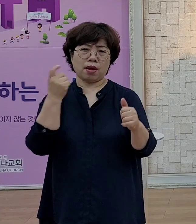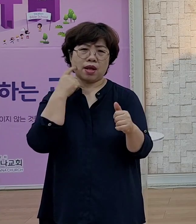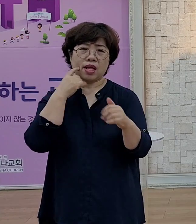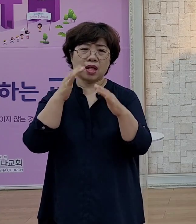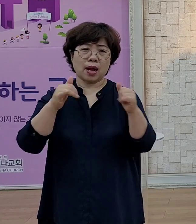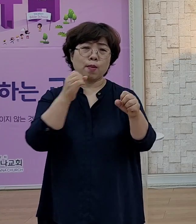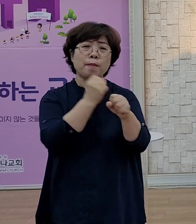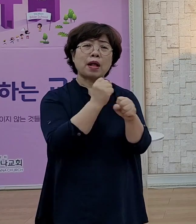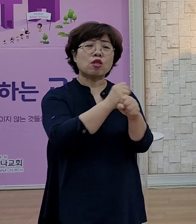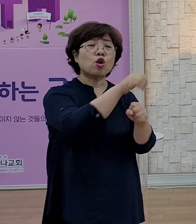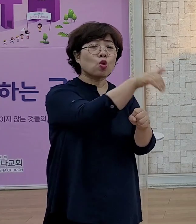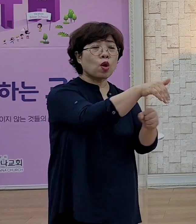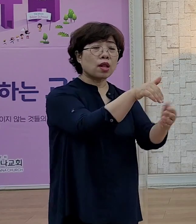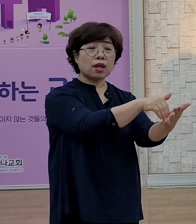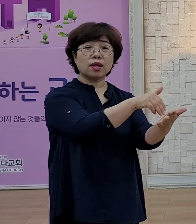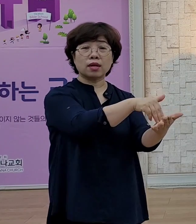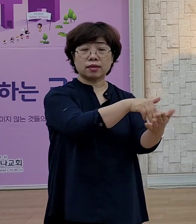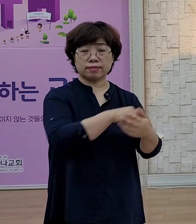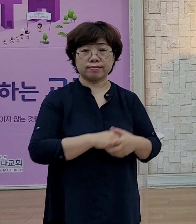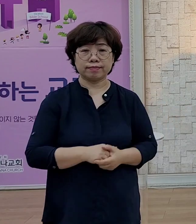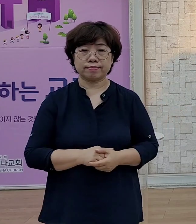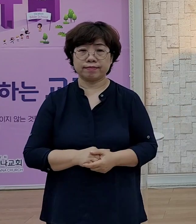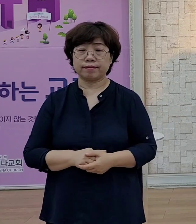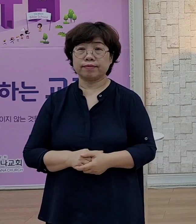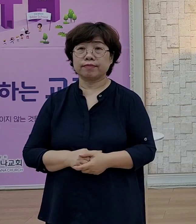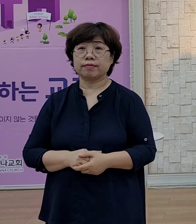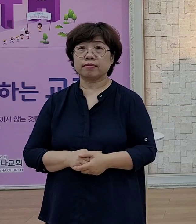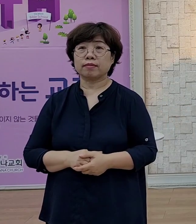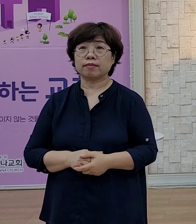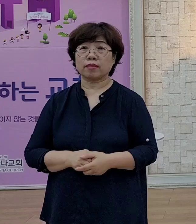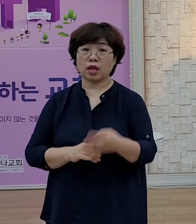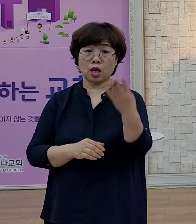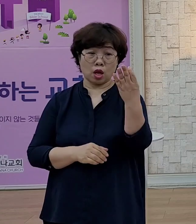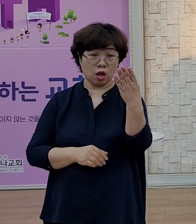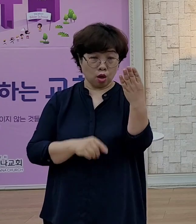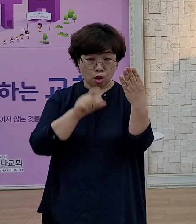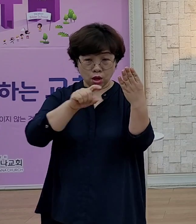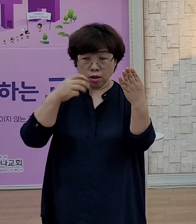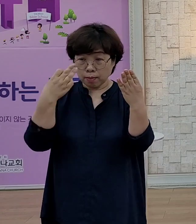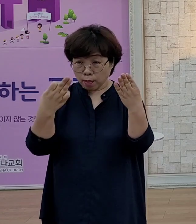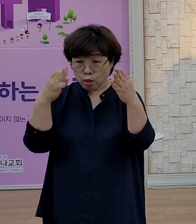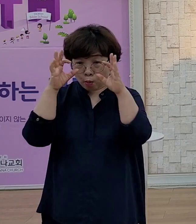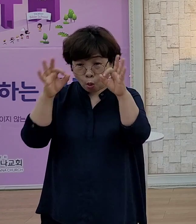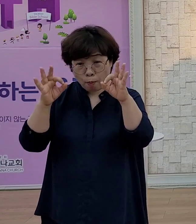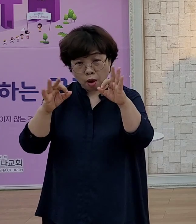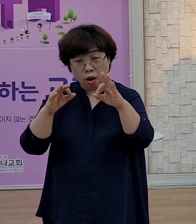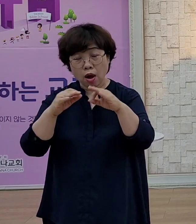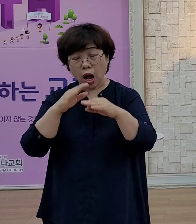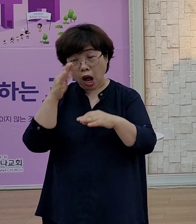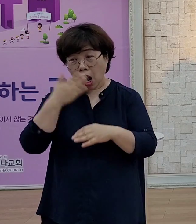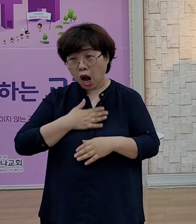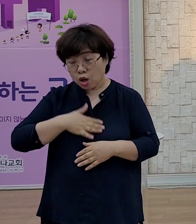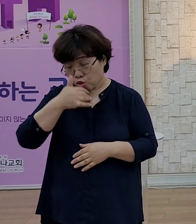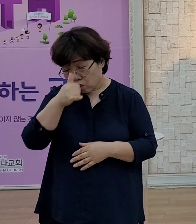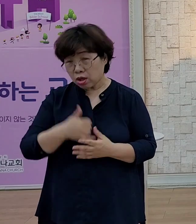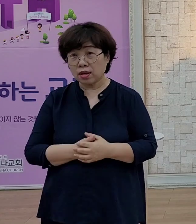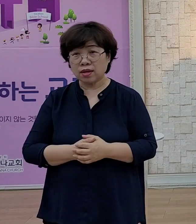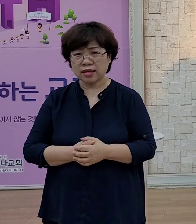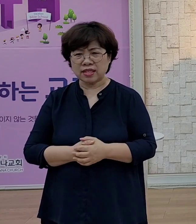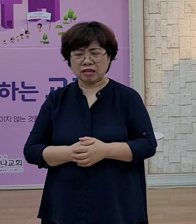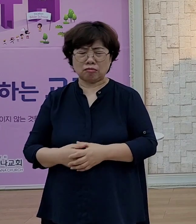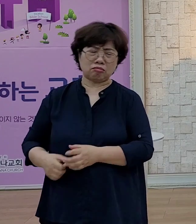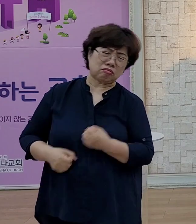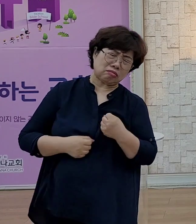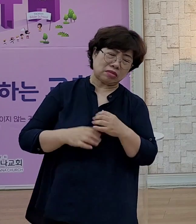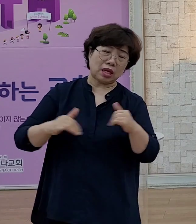그냥 이 한 구절만 봐도 볼 수 있습니다. 똑똑한 사람이에요. 그냥 허리멍텅하게 게으르게